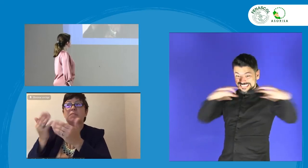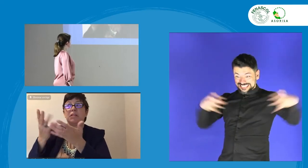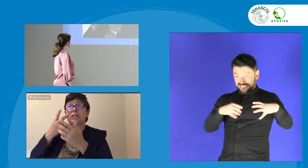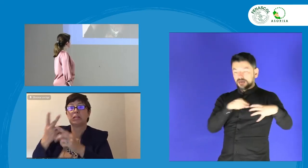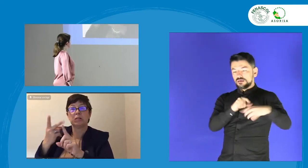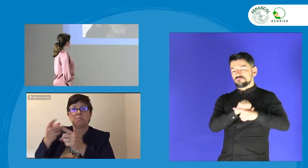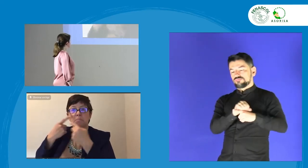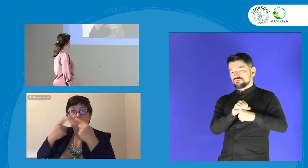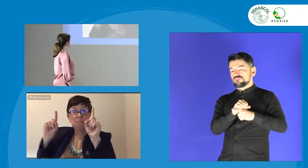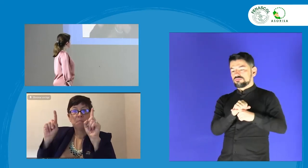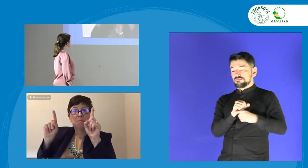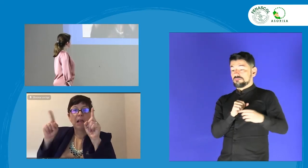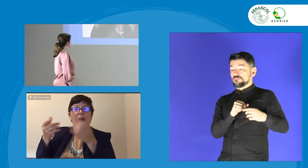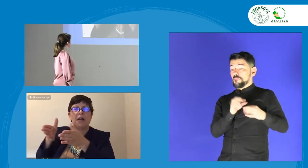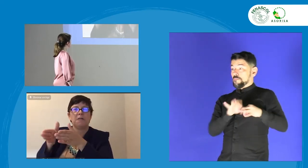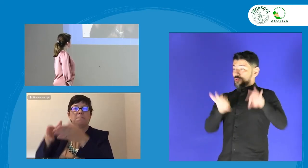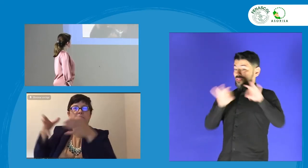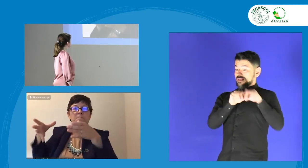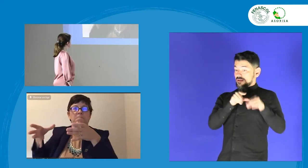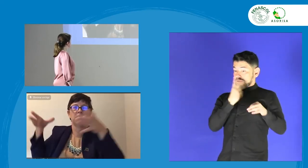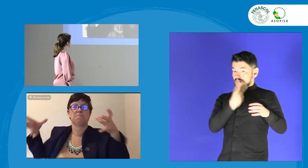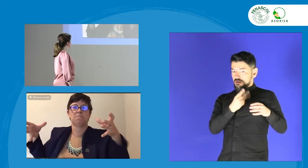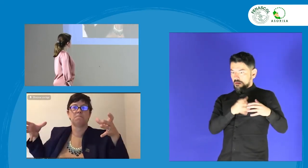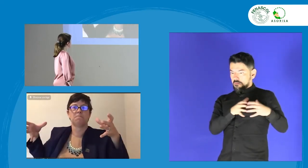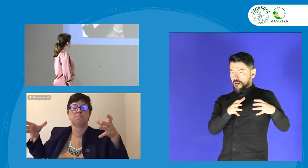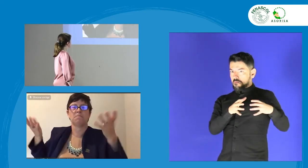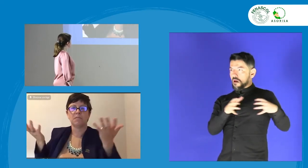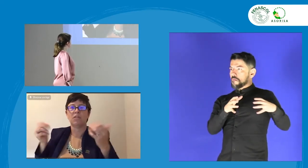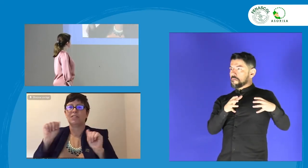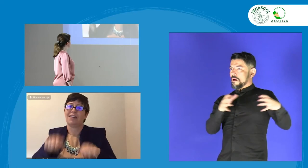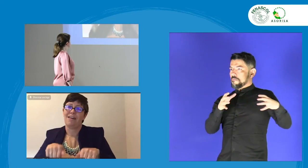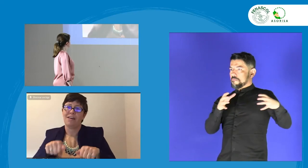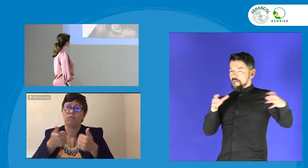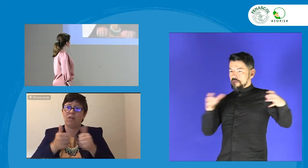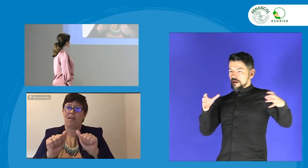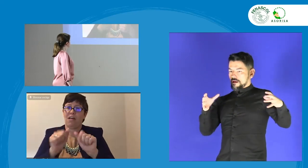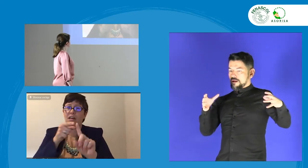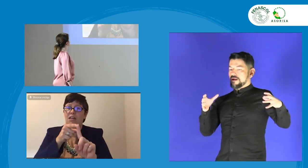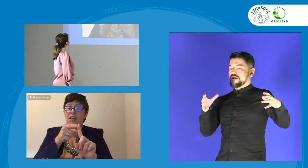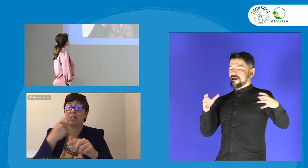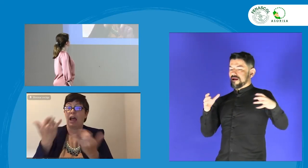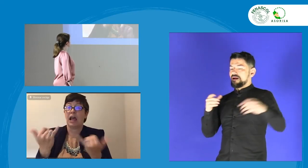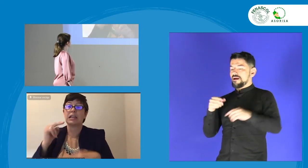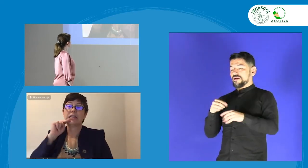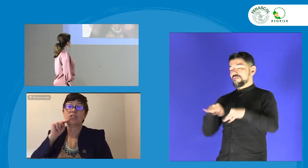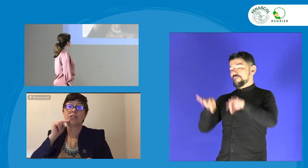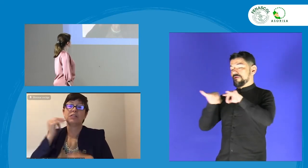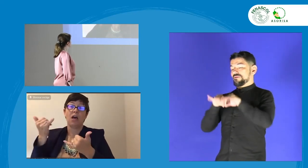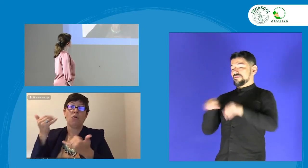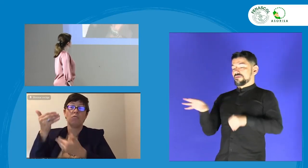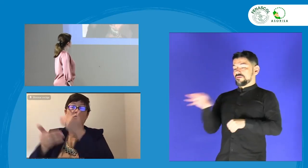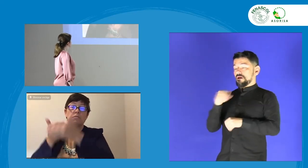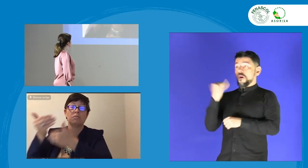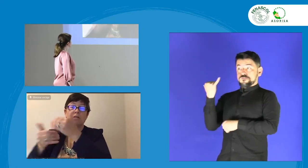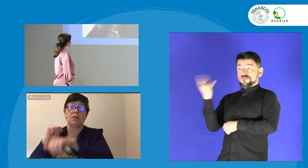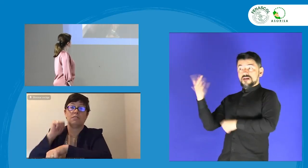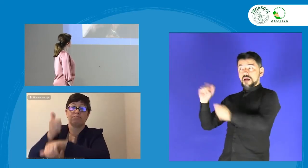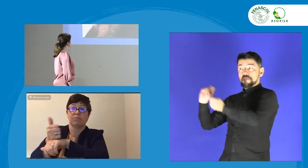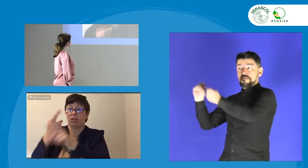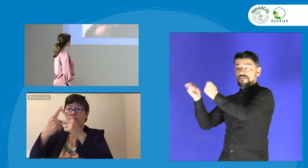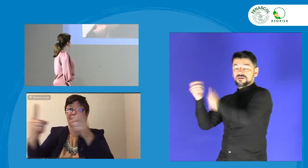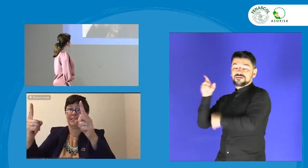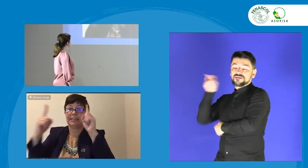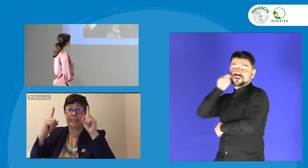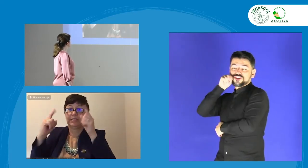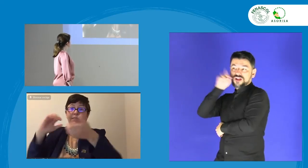un capital semilla de 10 educadores sordos, buscar que vaya creciendo con más, pues esto va a lograr